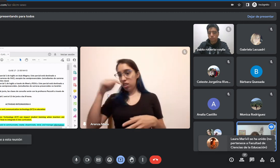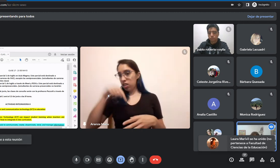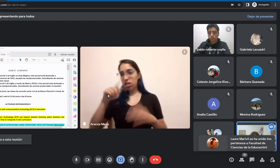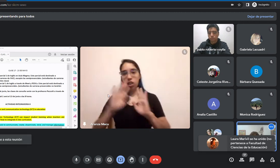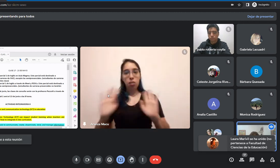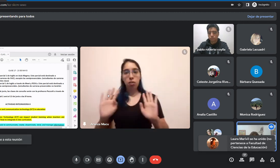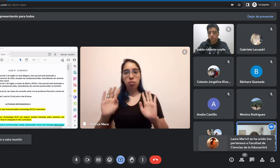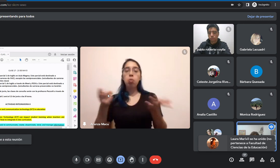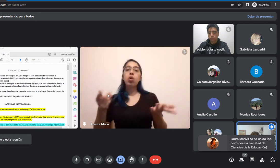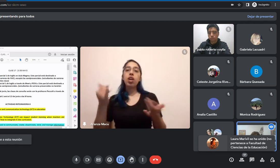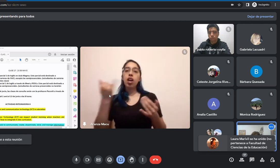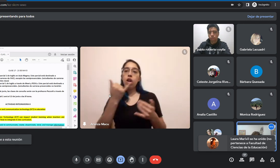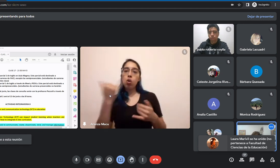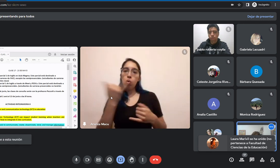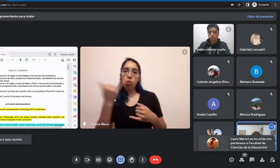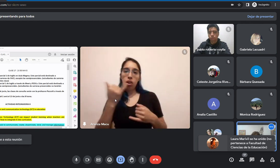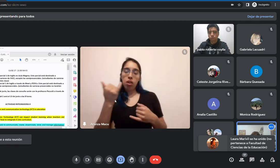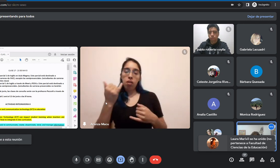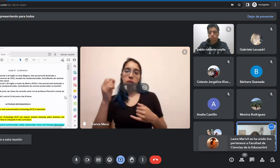mayo, el Día de Nuestra Patria.